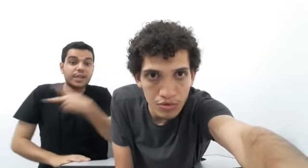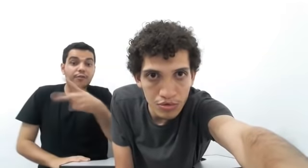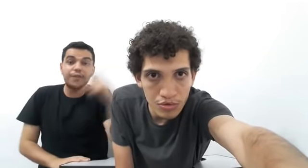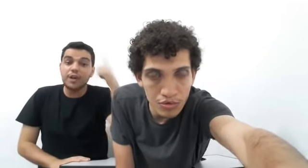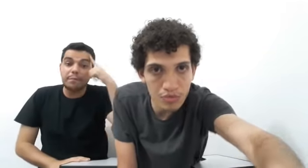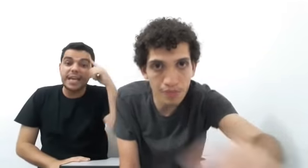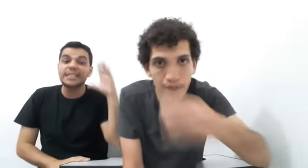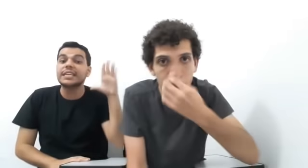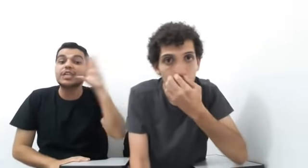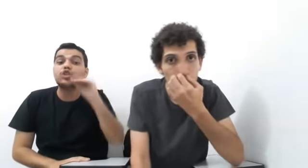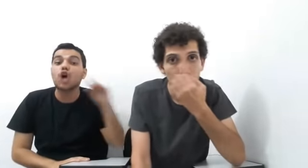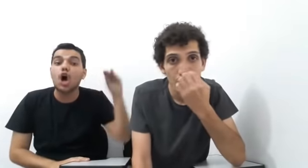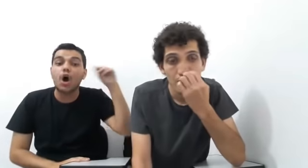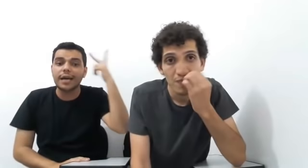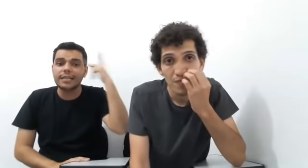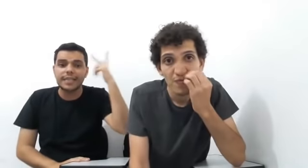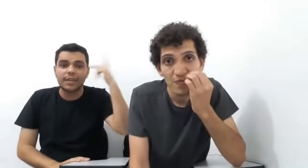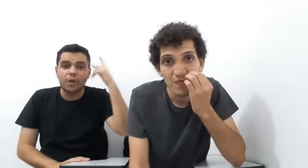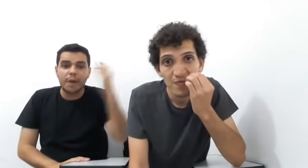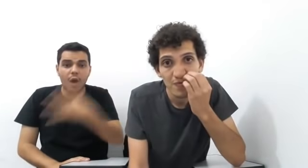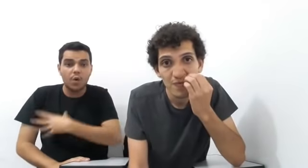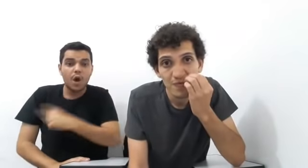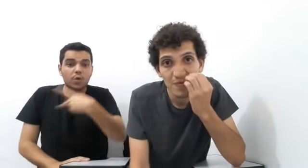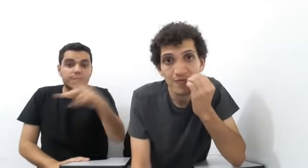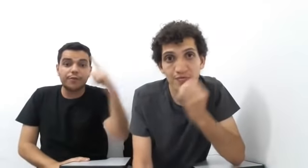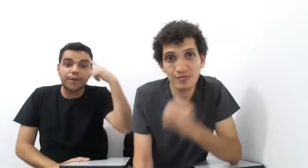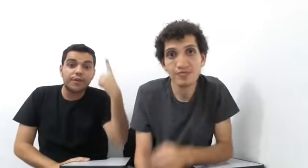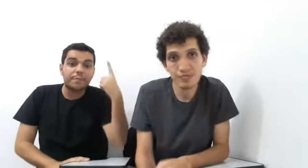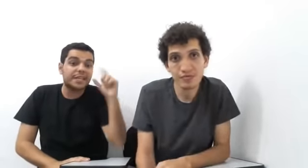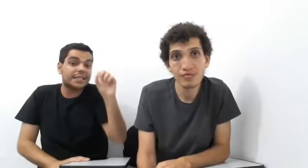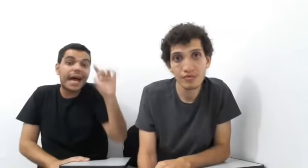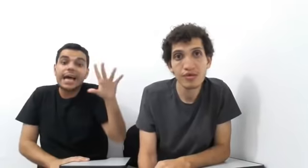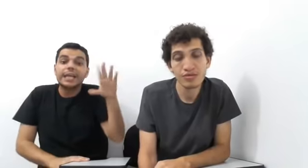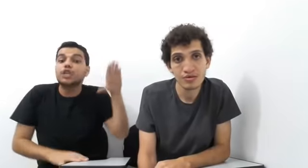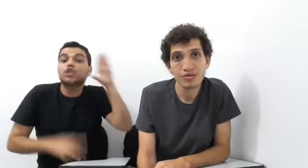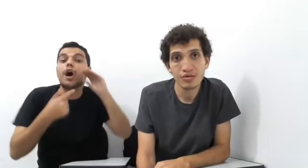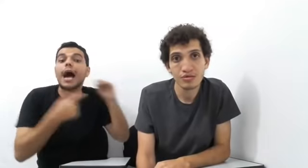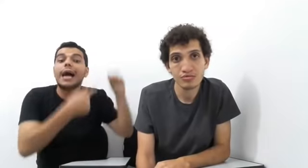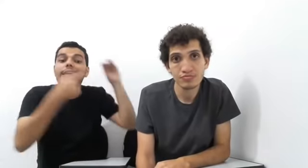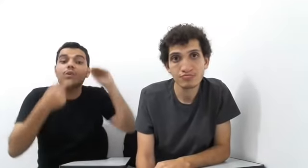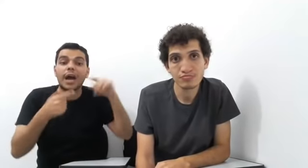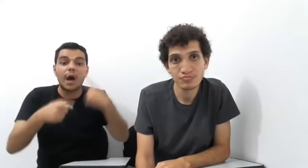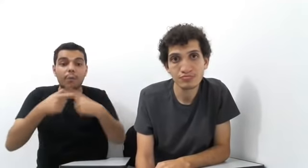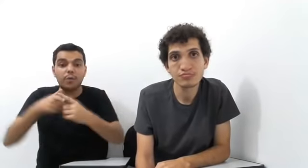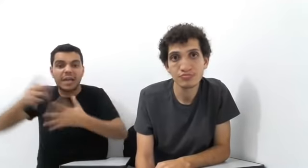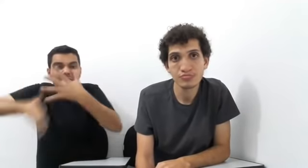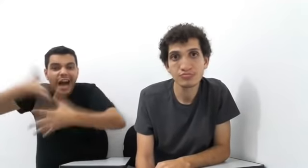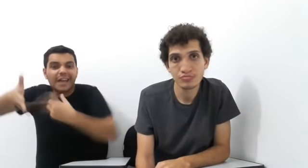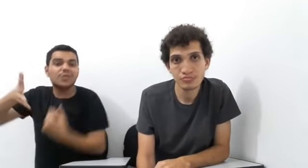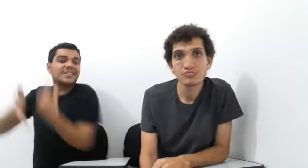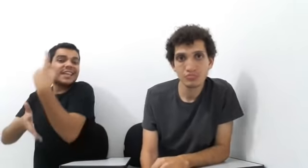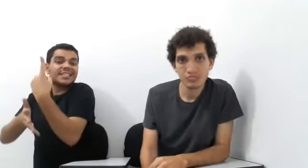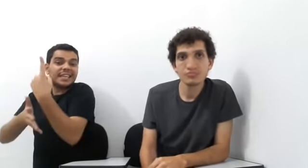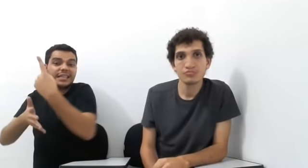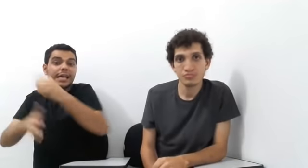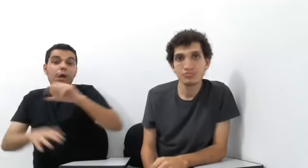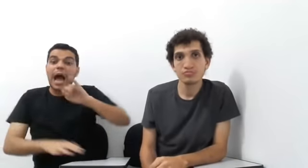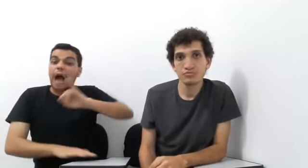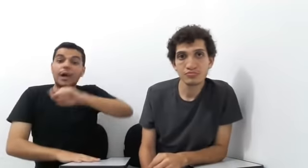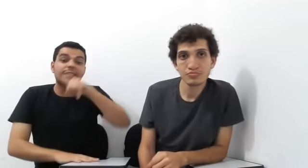filho pensa que só oralizar é normal. O seu filho vai pensar que só a língua oral, porque a língua de sinais é estranha. Agora, se